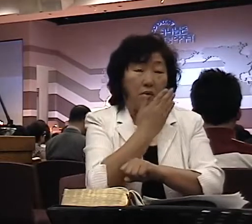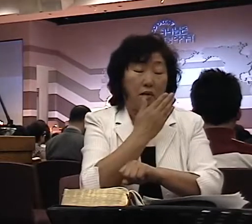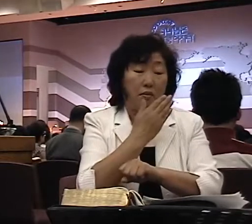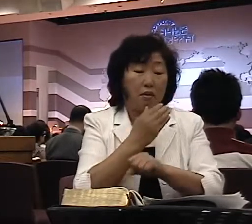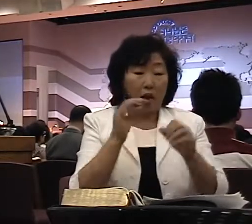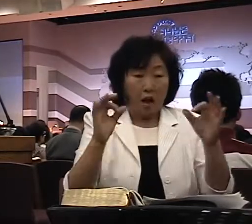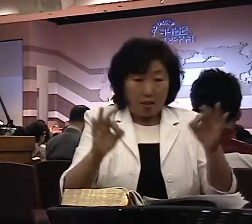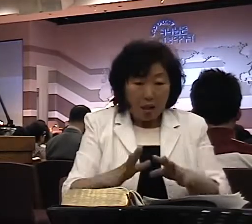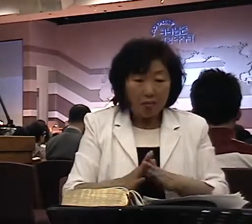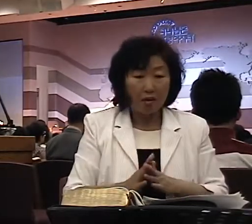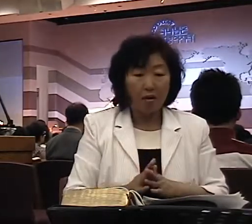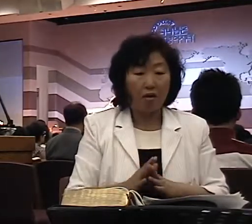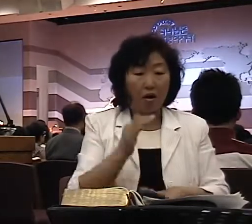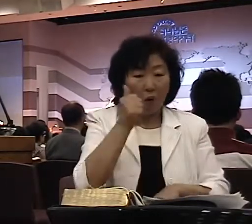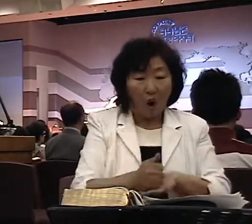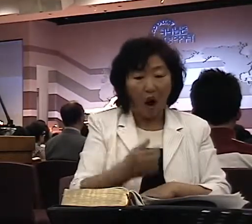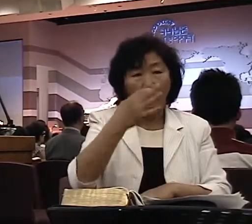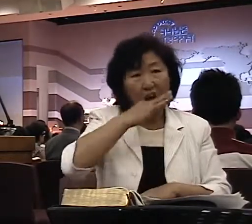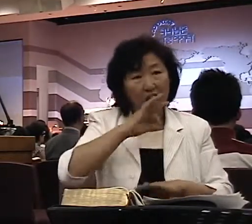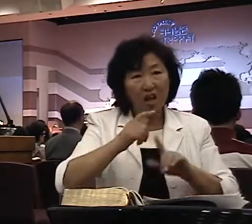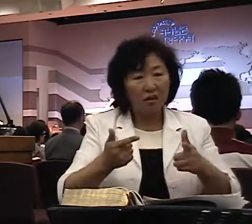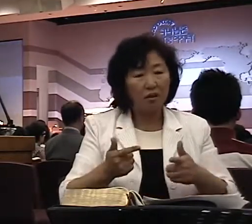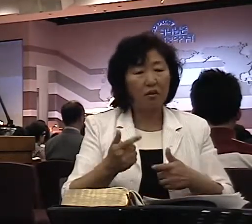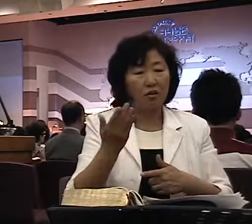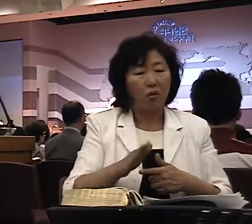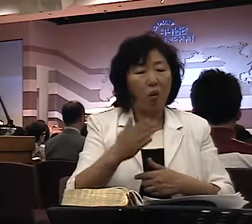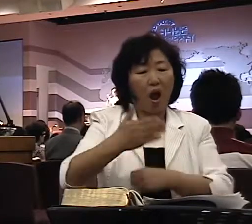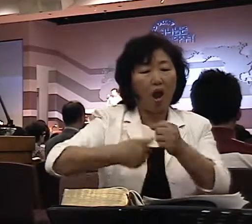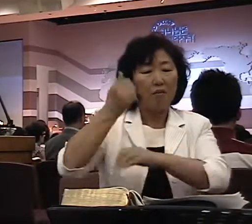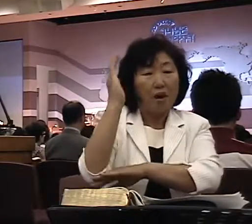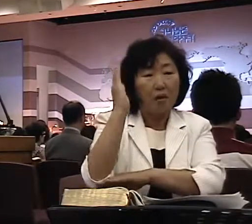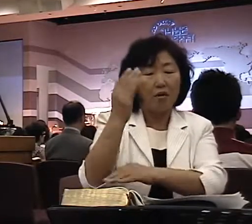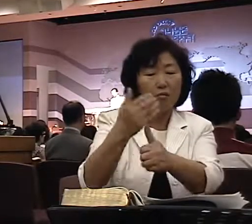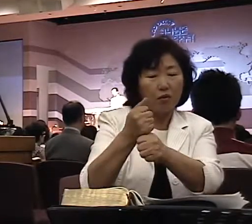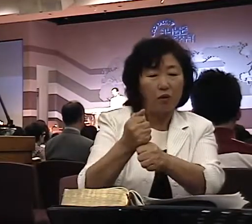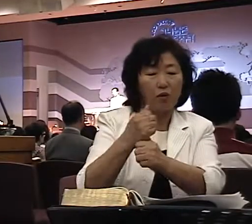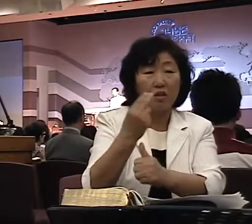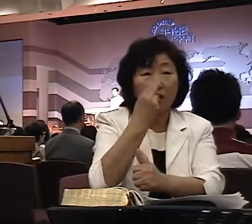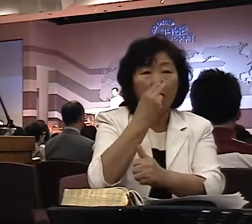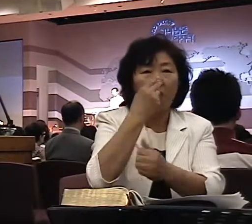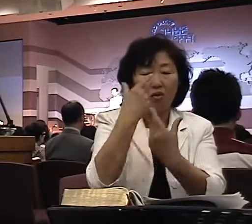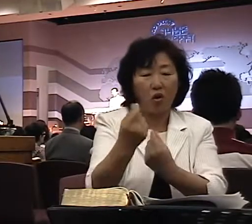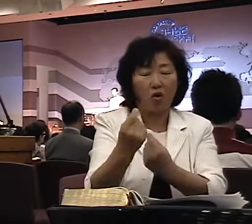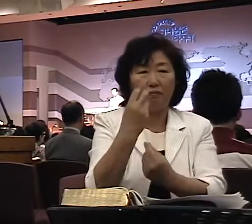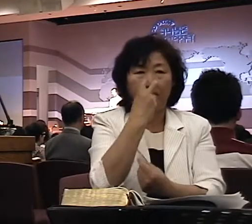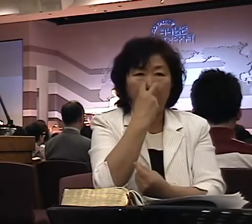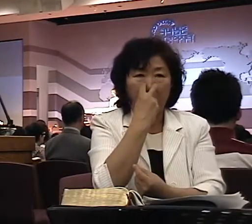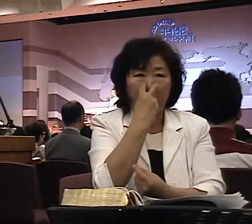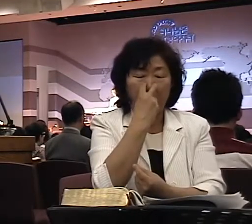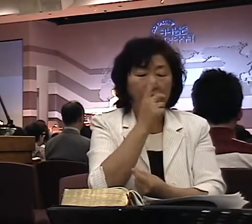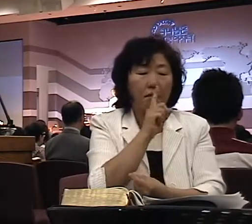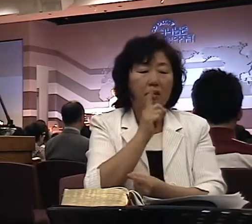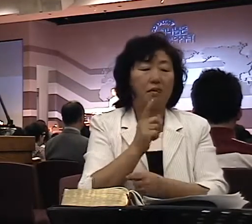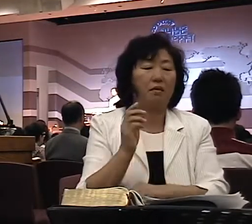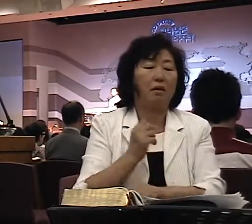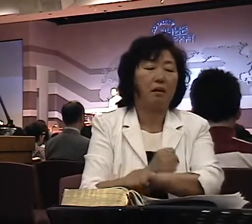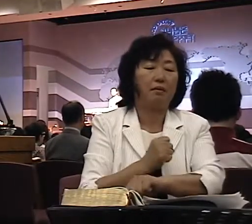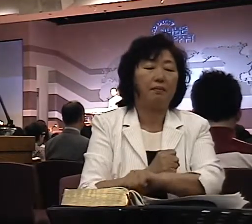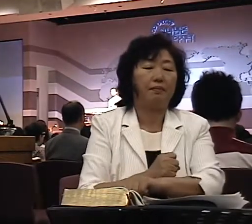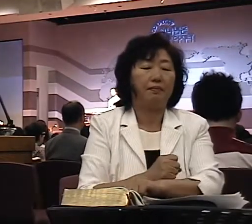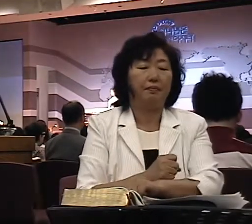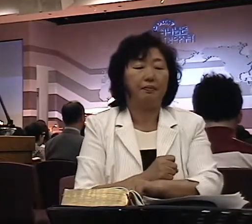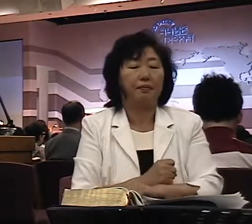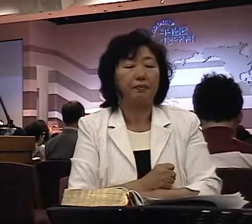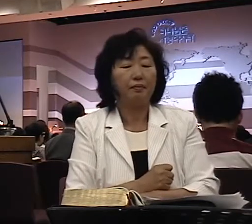결과가 유익하지 아니할지라도 하나님의 말씀을 붙잡고 순결성을 생명처럼 지키라고 말씀을 하시는